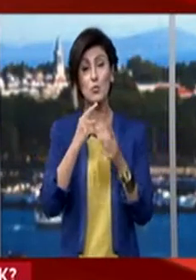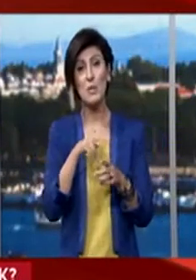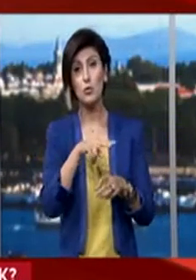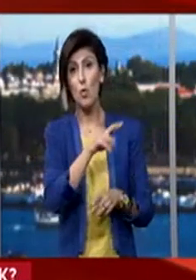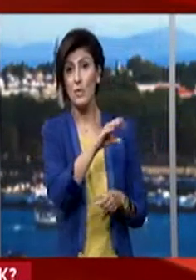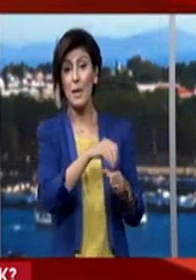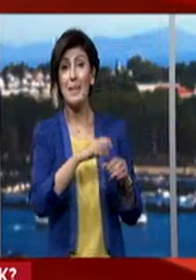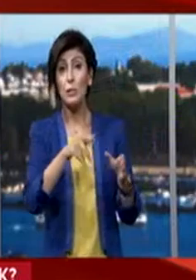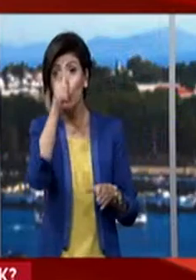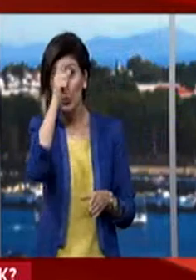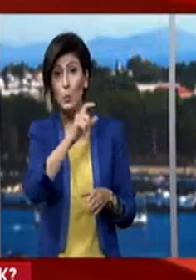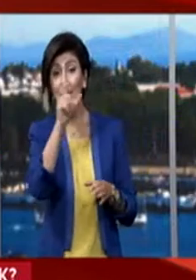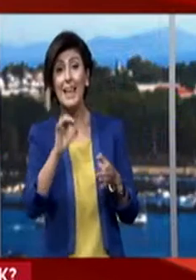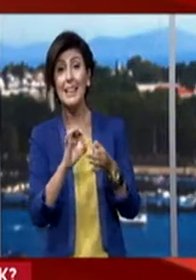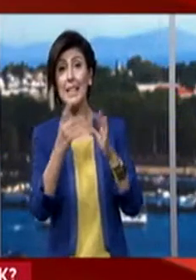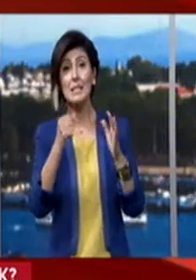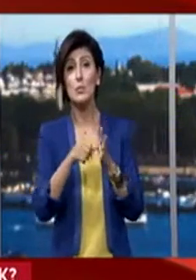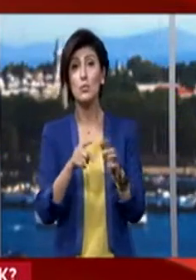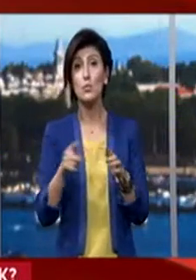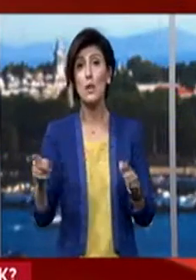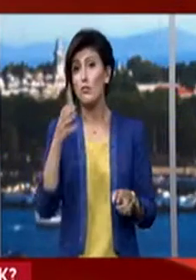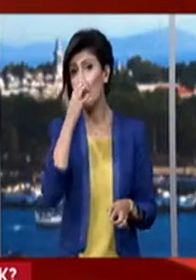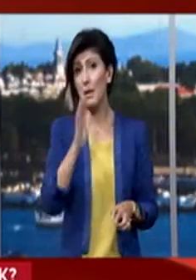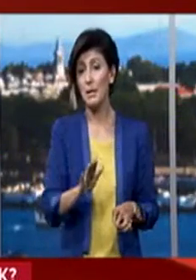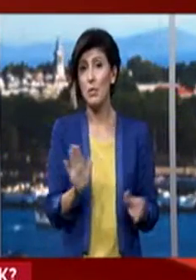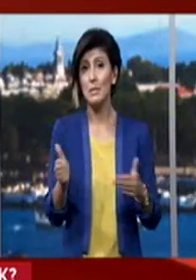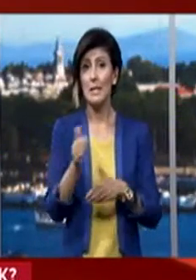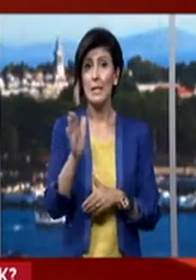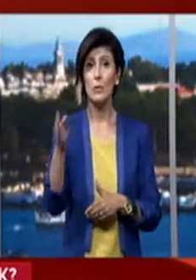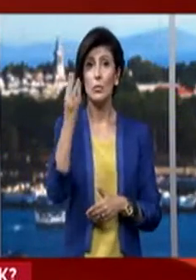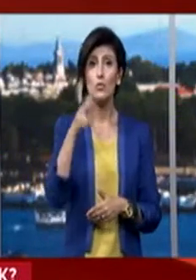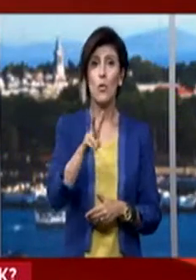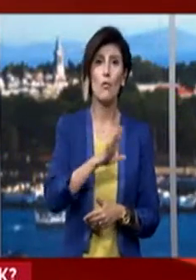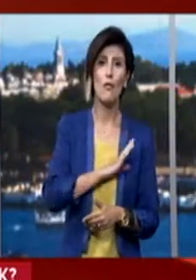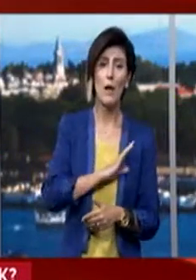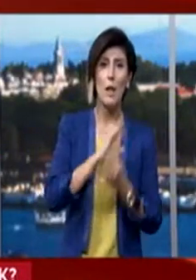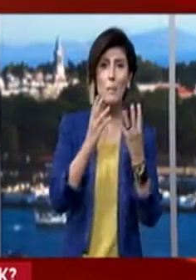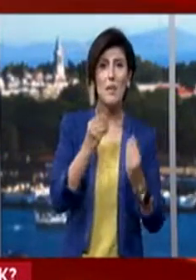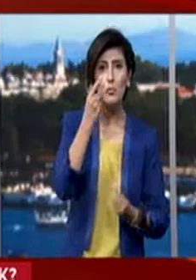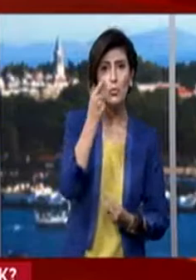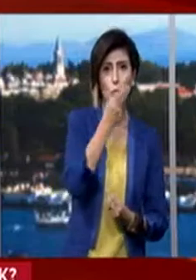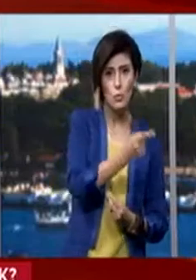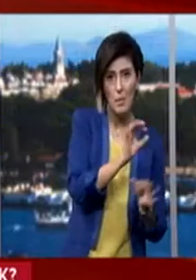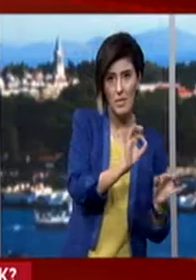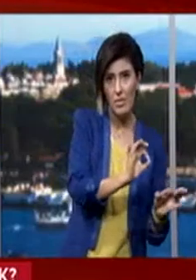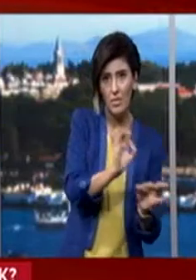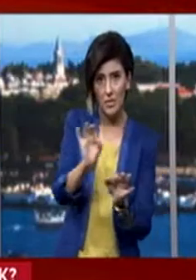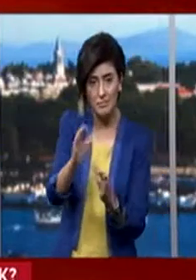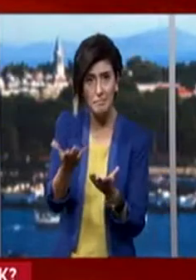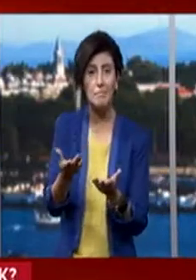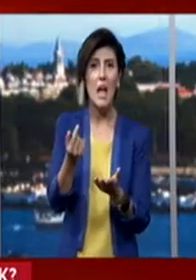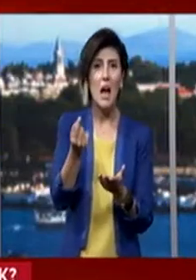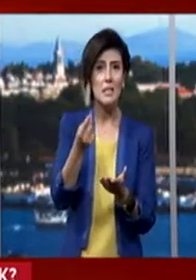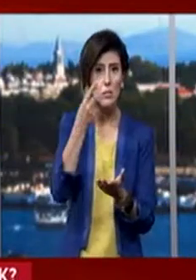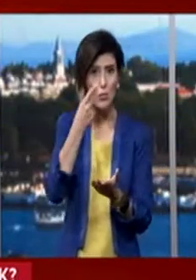Peki şimdi Türkiye'yi nasıl bir süreç bekliyor? Sandığa giden 3 yol var. Mevcut hükümetle seçime gidilmesi, azınlık hükümeti